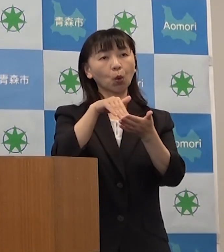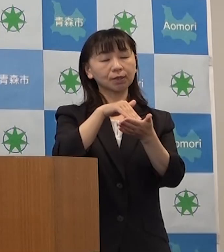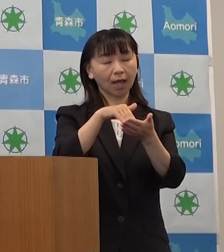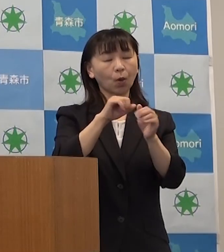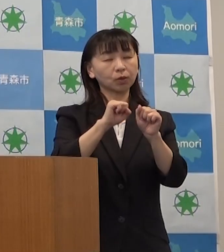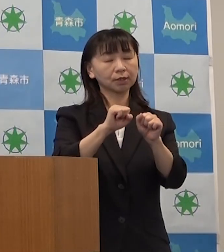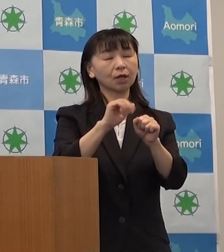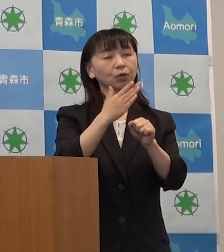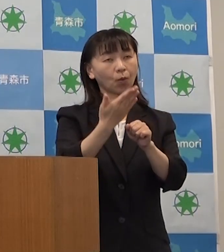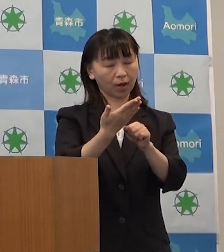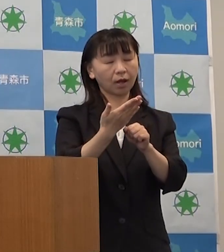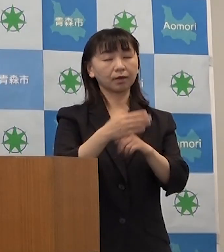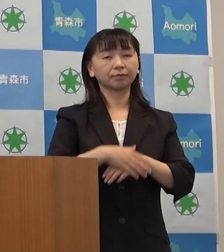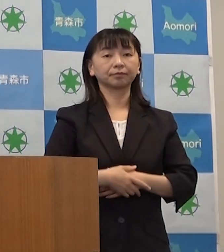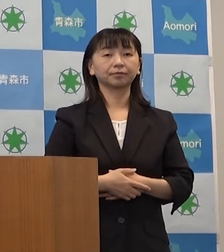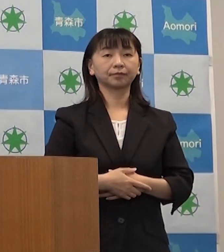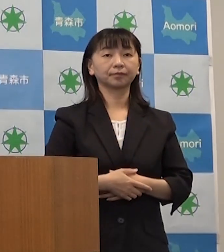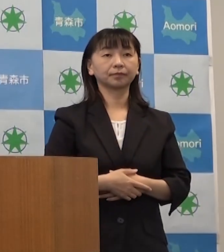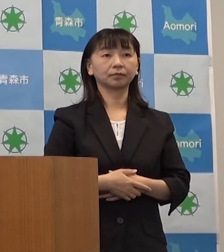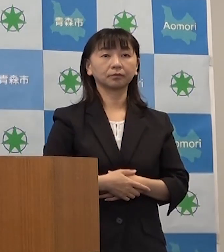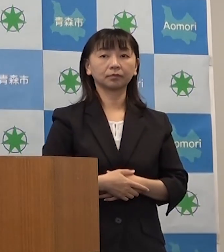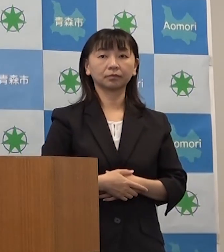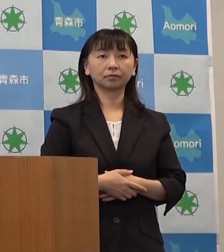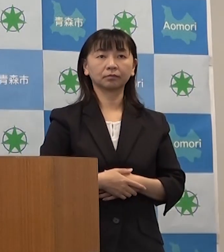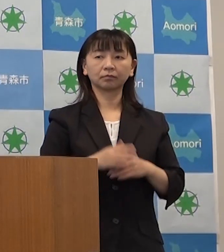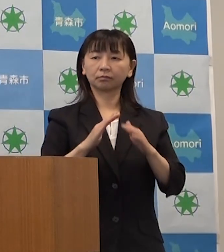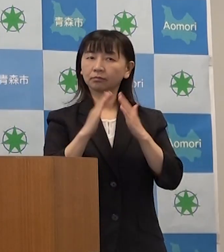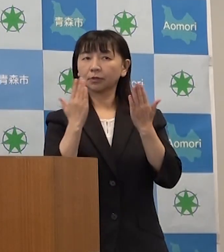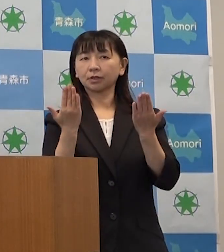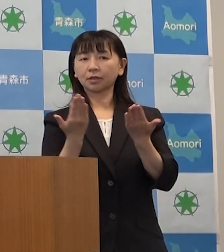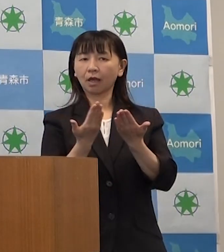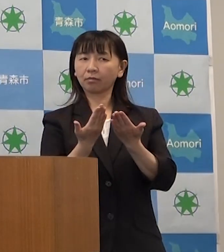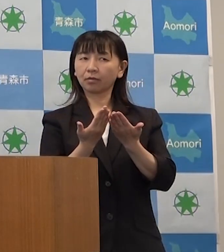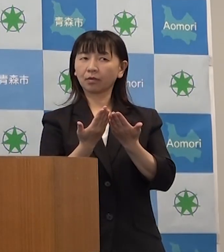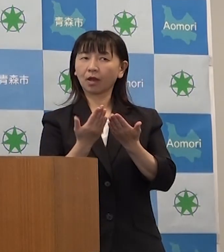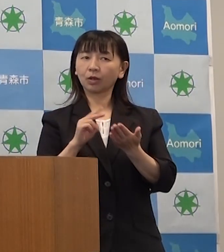われますでしょうか。 全体として、